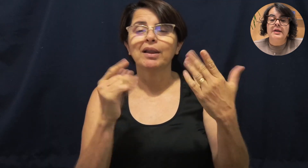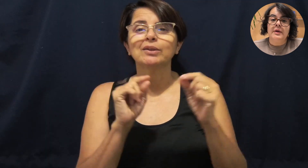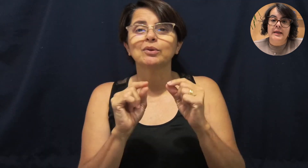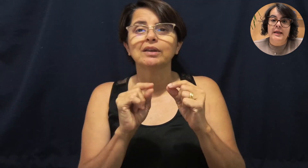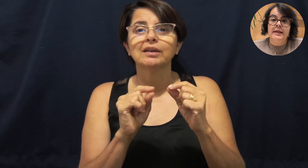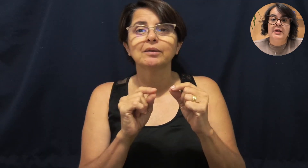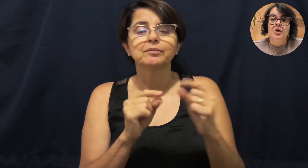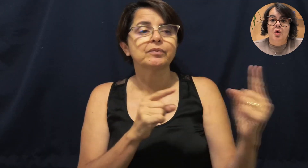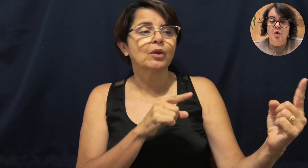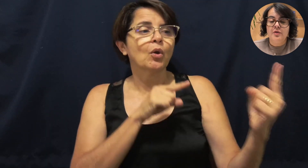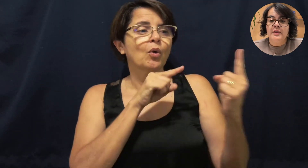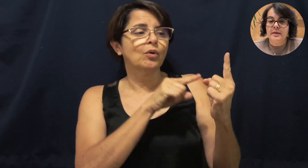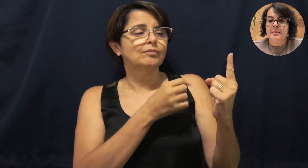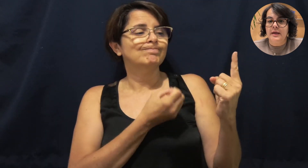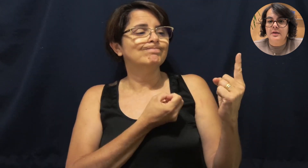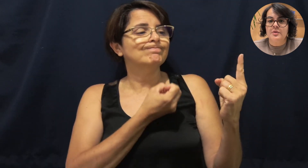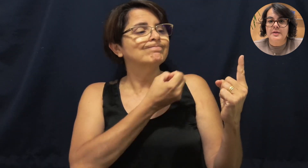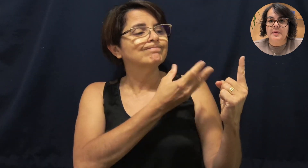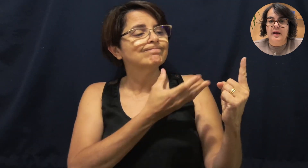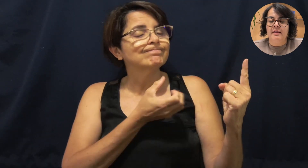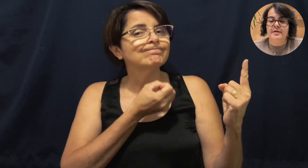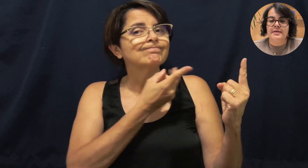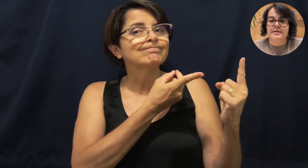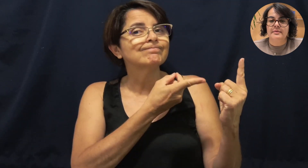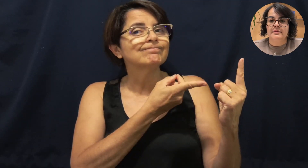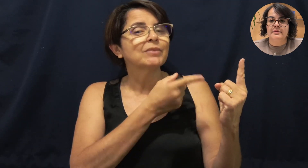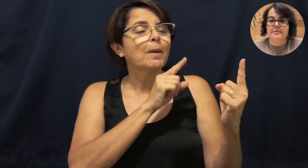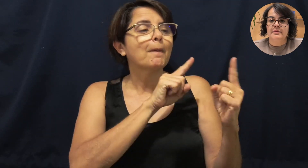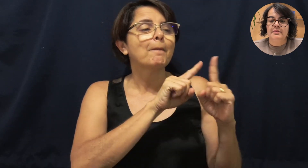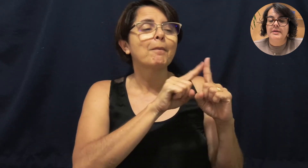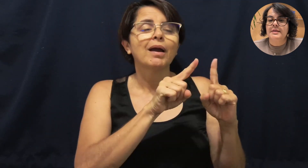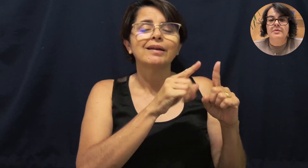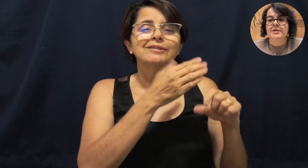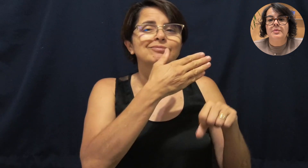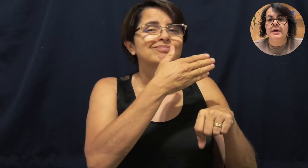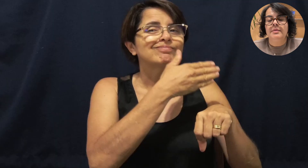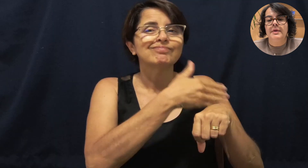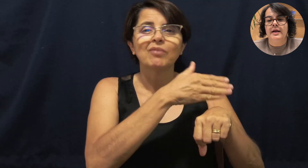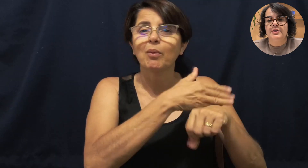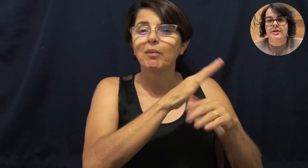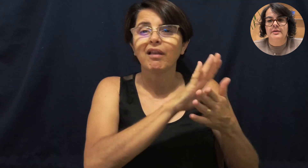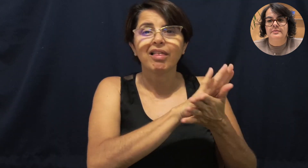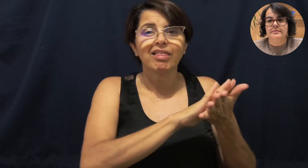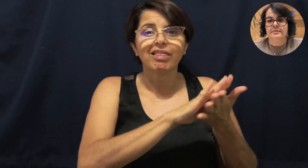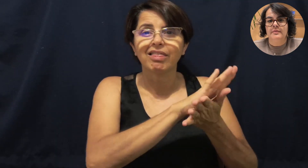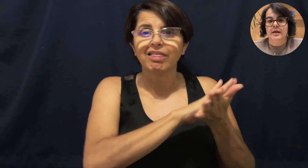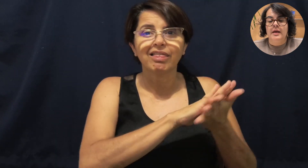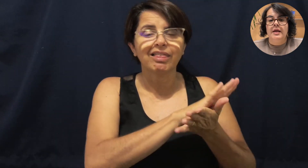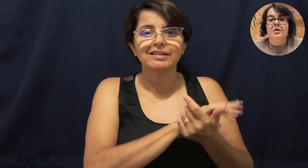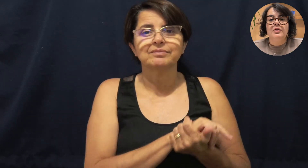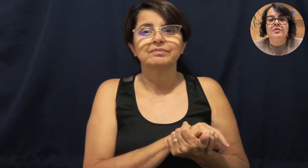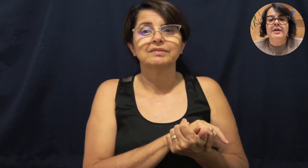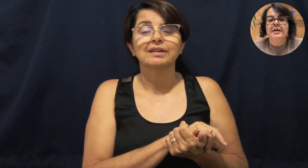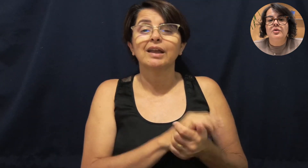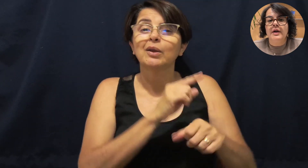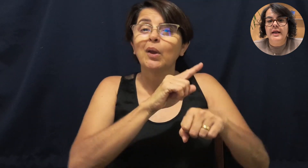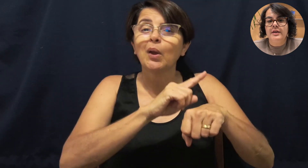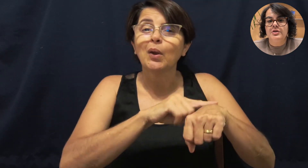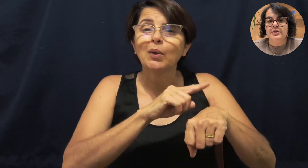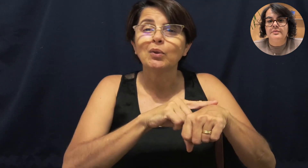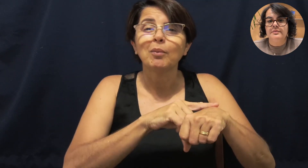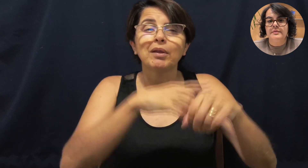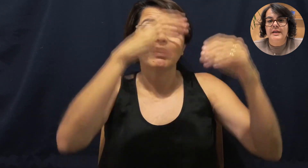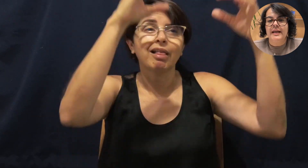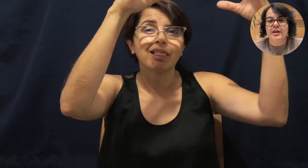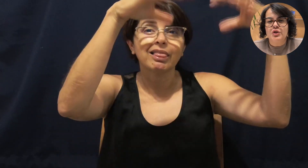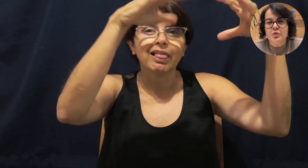como sendo aquele que ouve também as suas palavras, mas não as põe em prática. E quando vem a